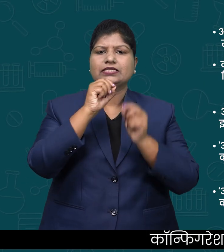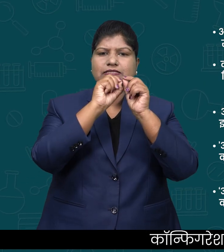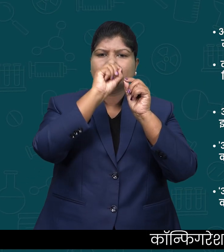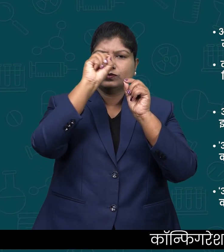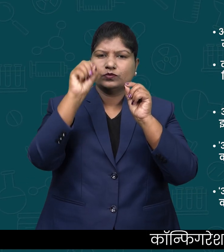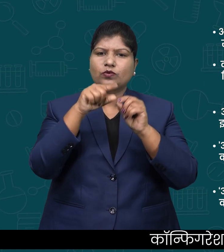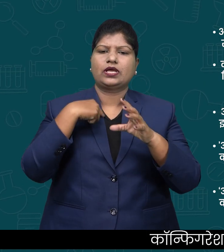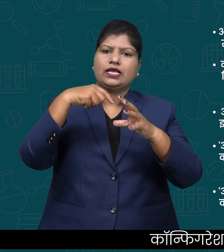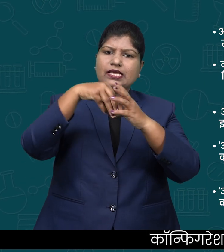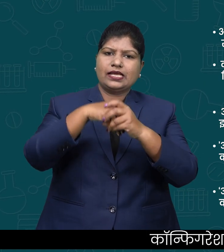असतो.